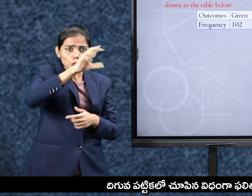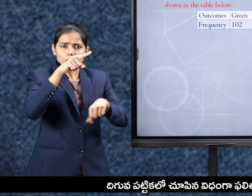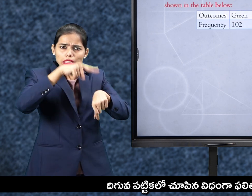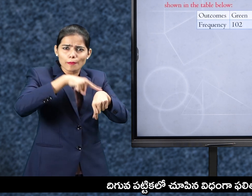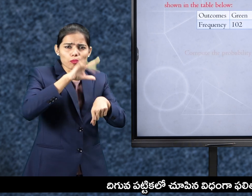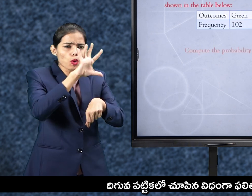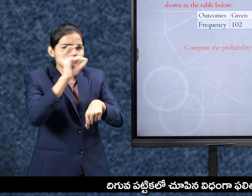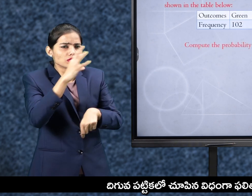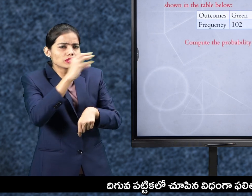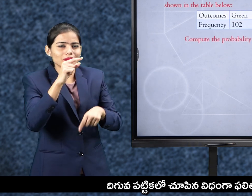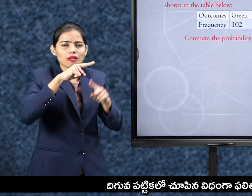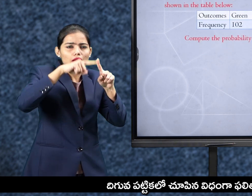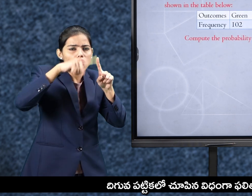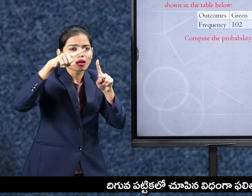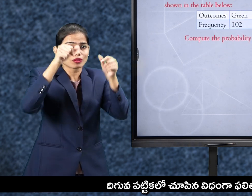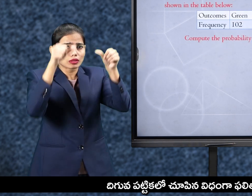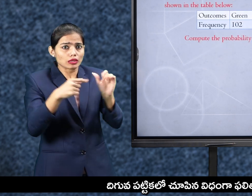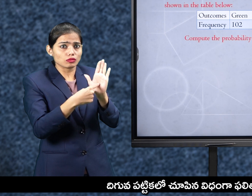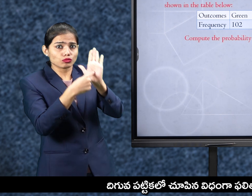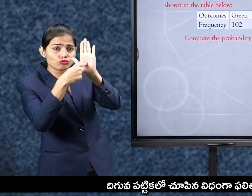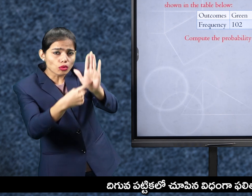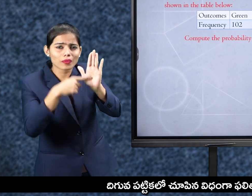పట్టికలో చూపించిన విధంగా ఫలితాల ఫ్రీక్వెన్సీ రికార్డ్ చేయబడింది.